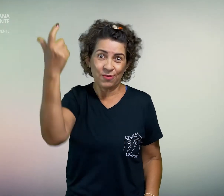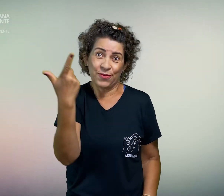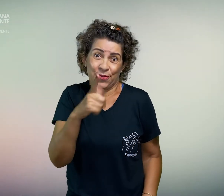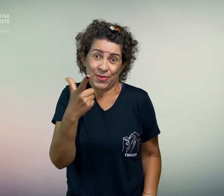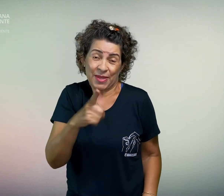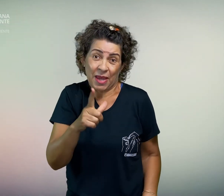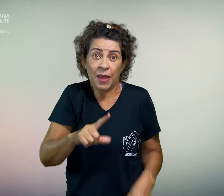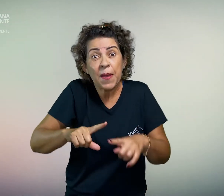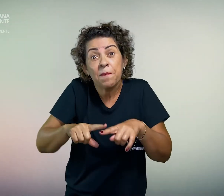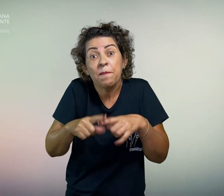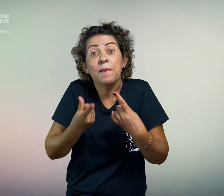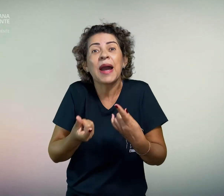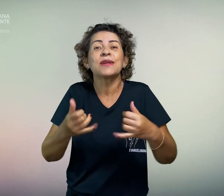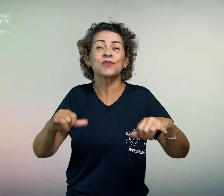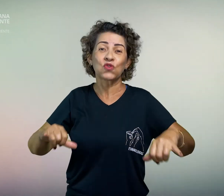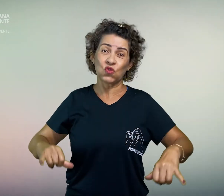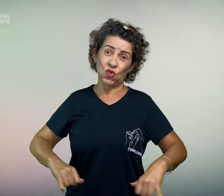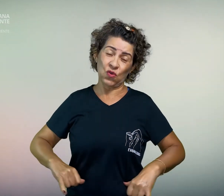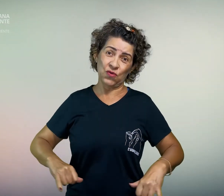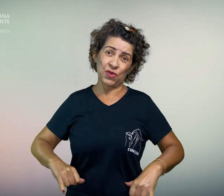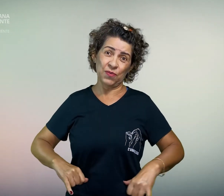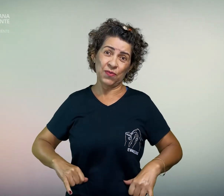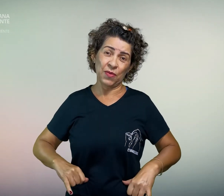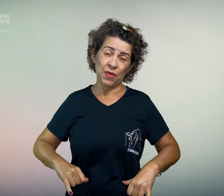não sejam culpados por estes pecados.